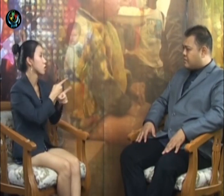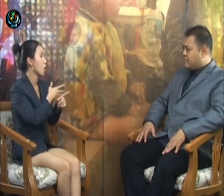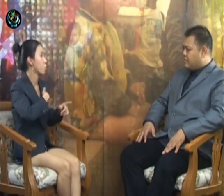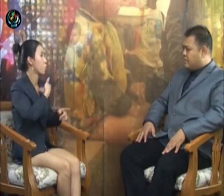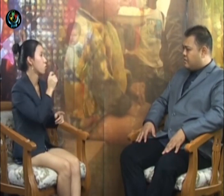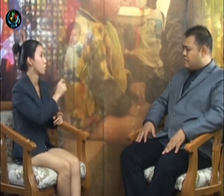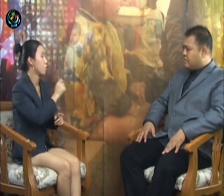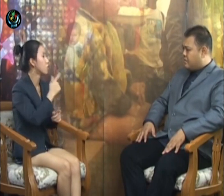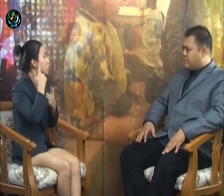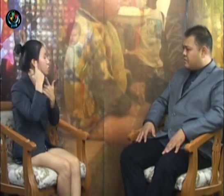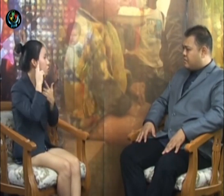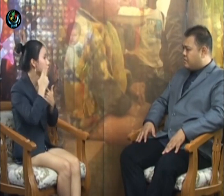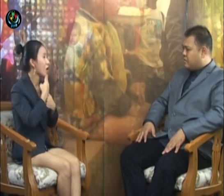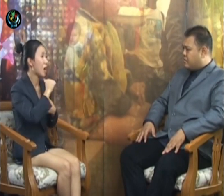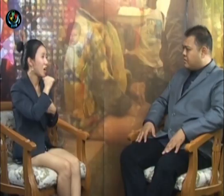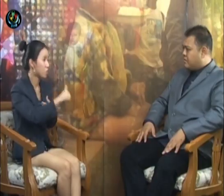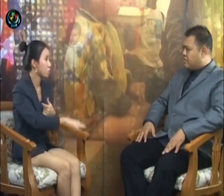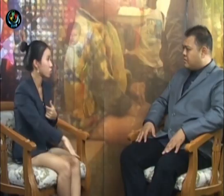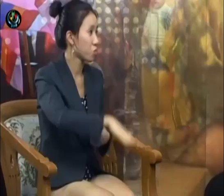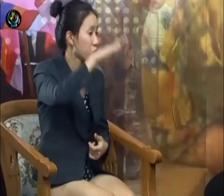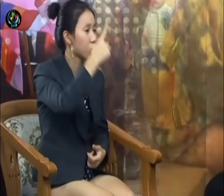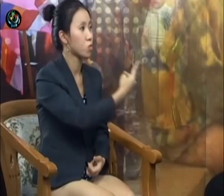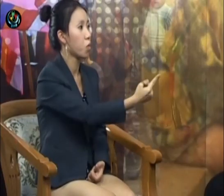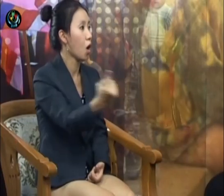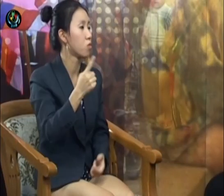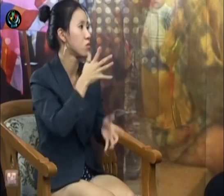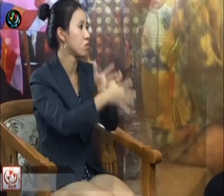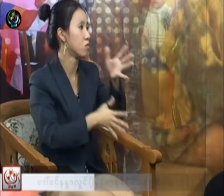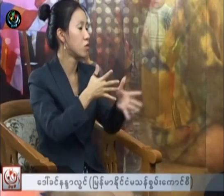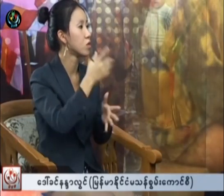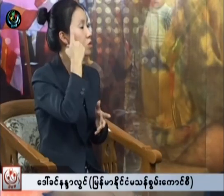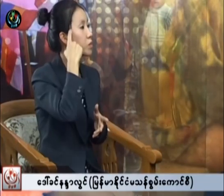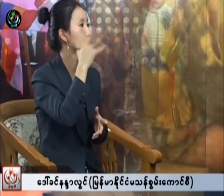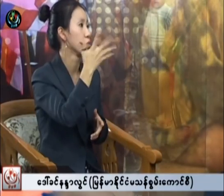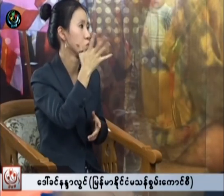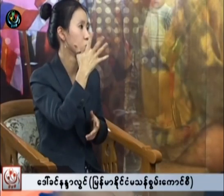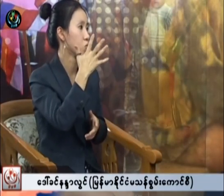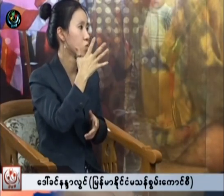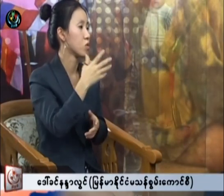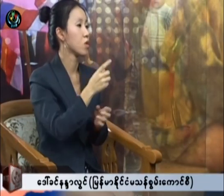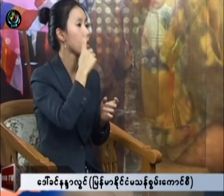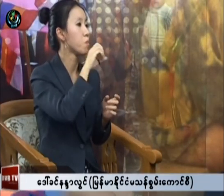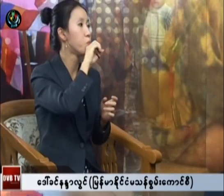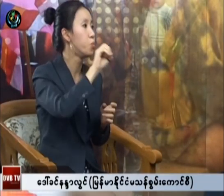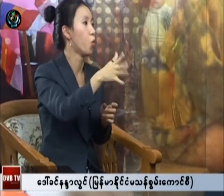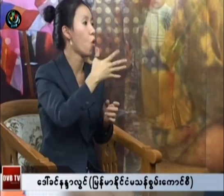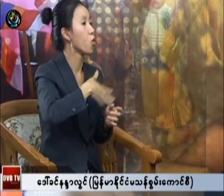ယ်ဒါပေမဲ့ဘုံလက်ဟန်ဘာသာလုပ်ခဲ့တုန်းကလူမှုဝန်ထမ်းနဲ့ဆရာဆရာမတွေသူတို့သဘောနဲ့သူတို့လုပ်တာပါနား